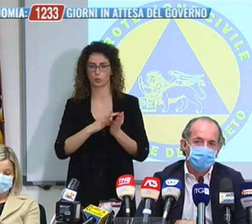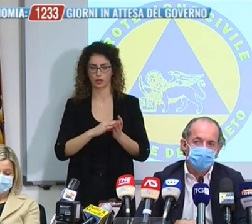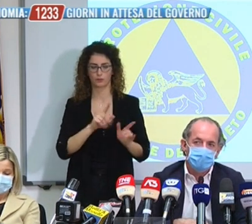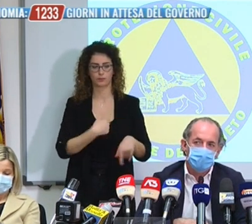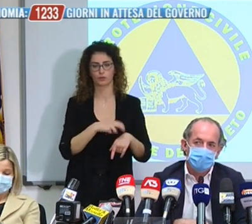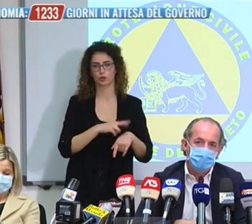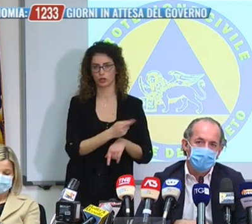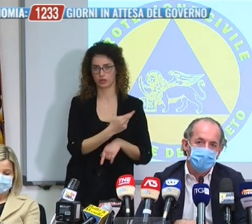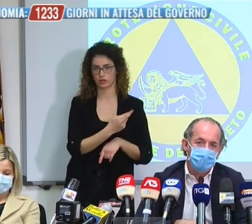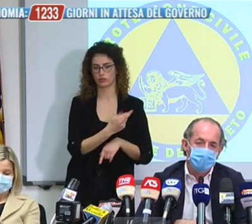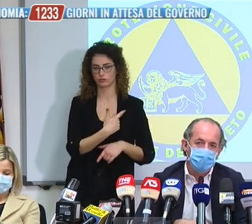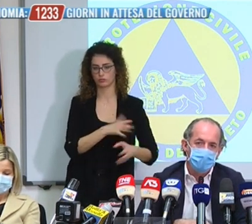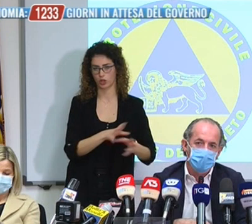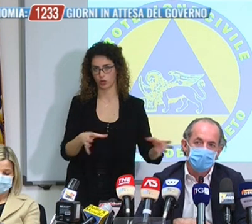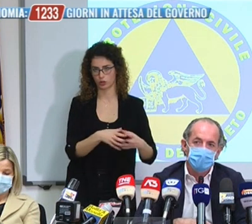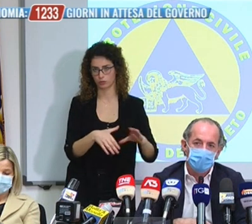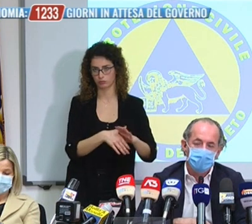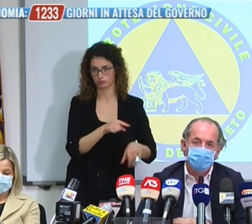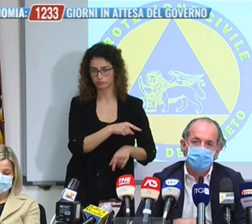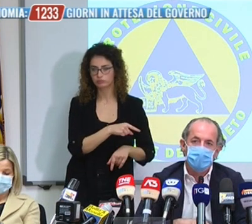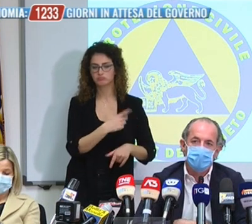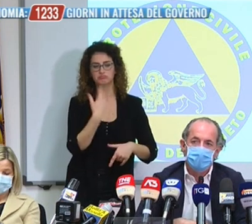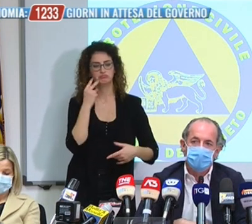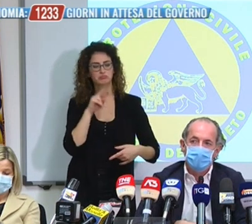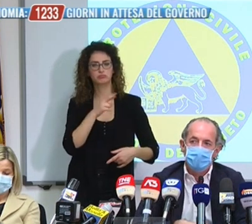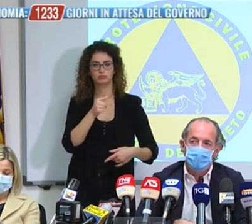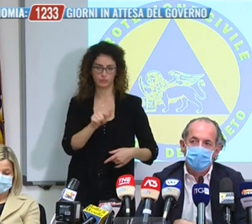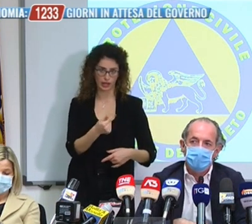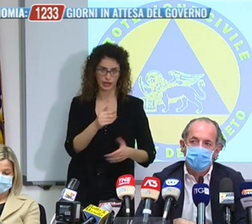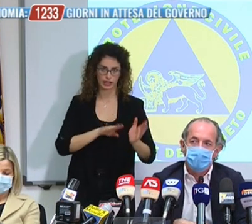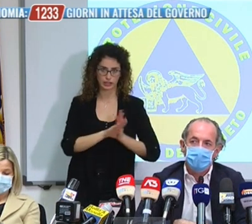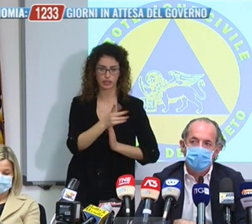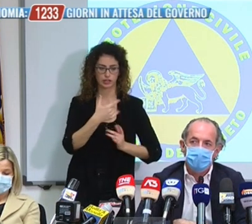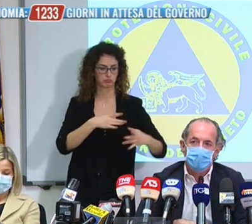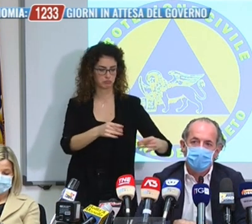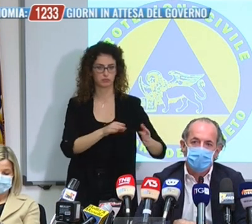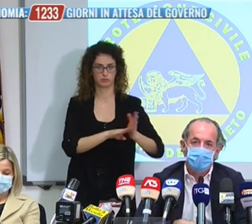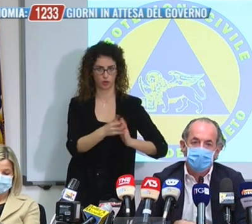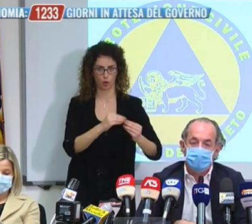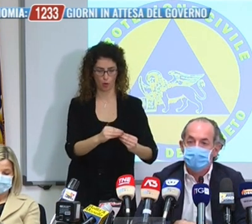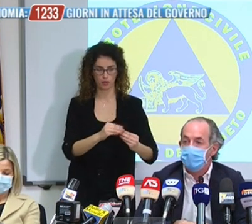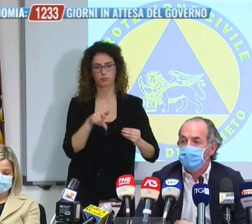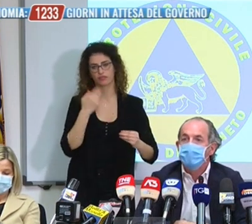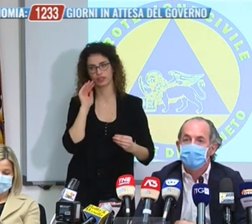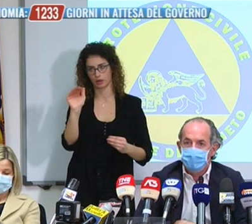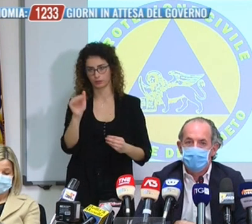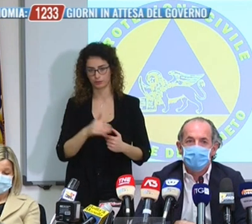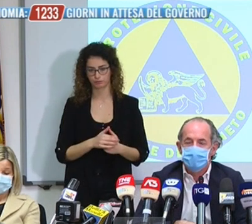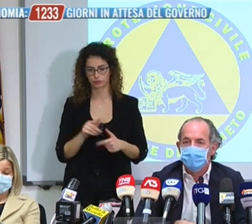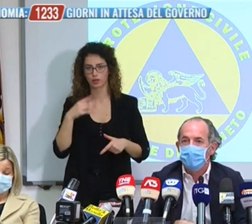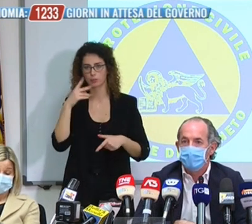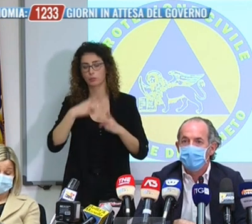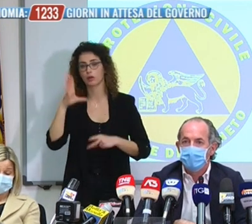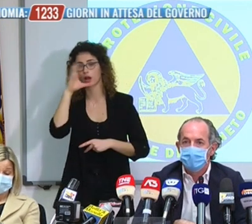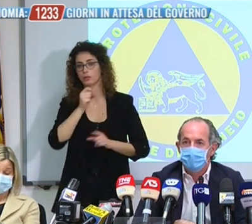dottoressa Russo con i suoi segue l'andamento epidemiologico, l'RCT, e quindi vedremo anche l'evoluzione. Cercheremo anche di capire